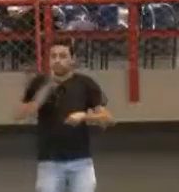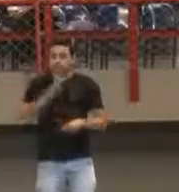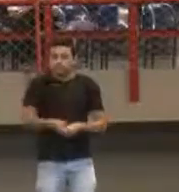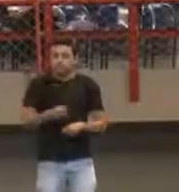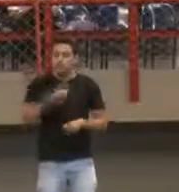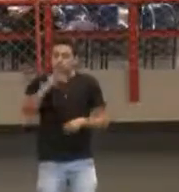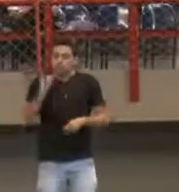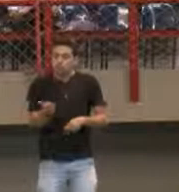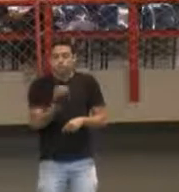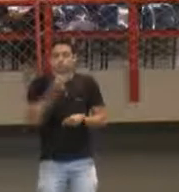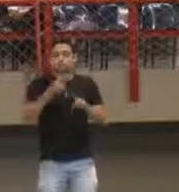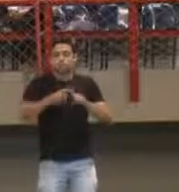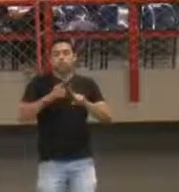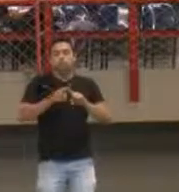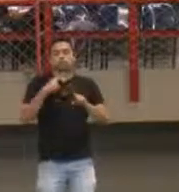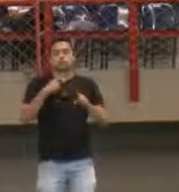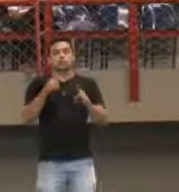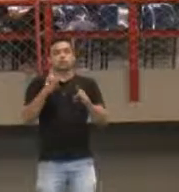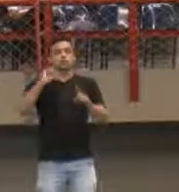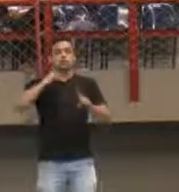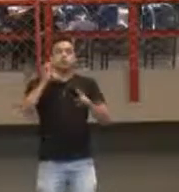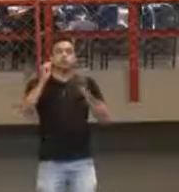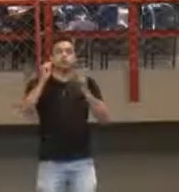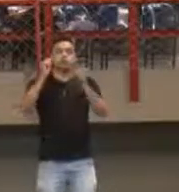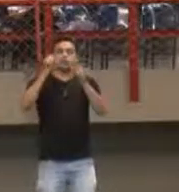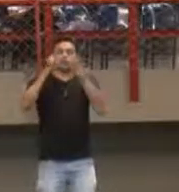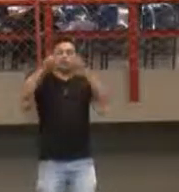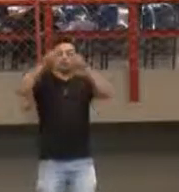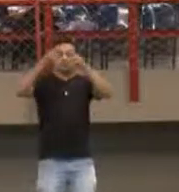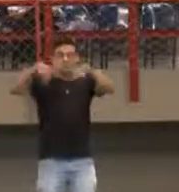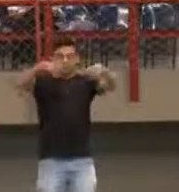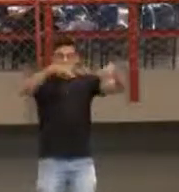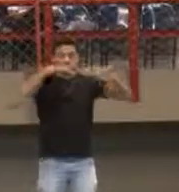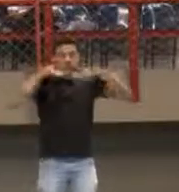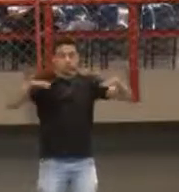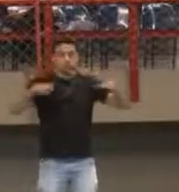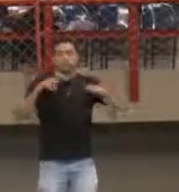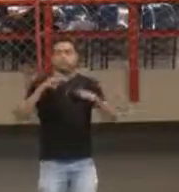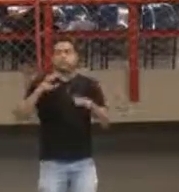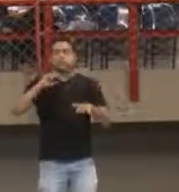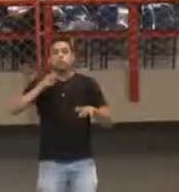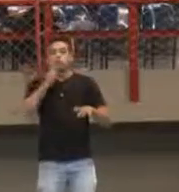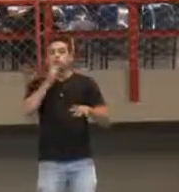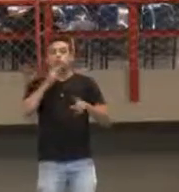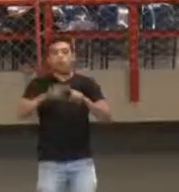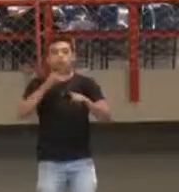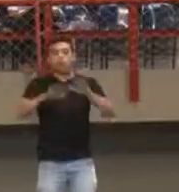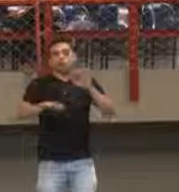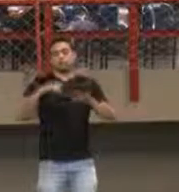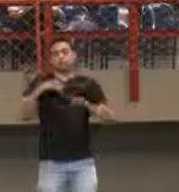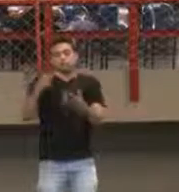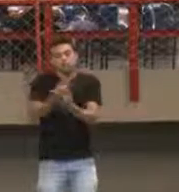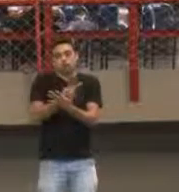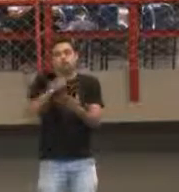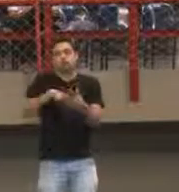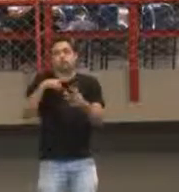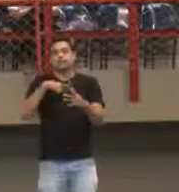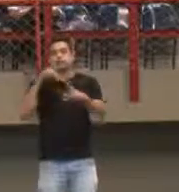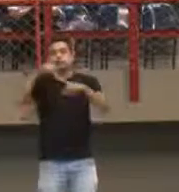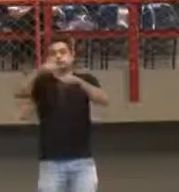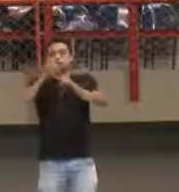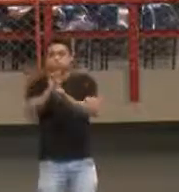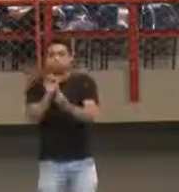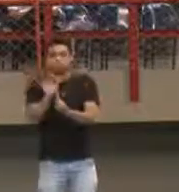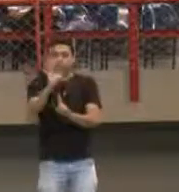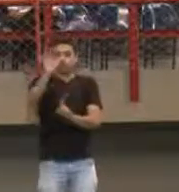né? Porque não é tão poluente assim. A não ser... porque em algumas situações você tem muito gases de enxofre, o H2S, o